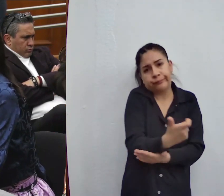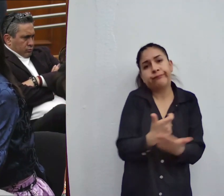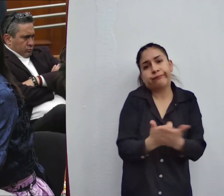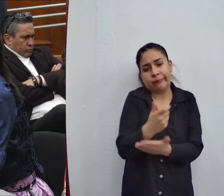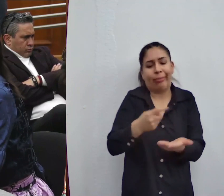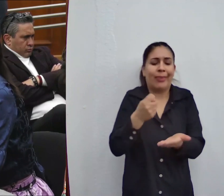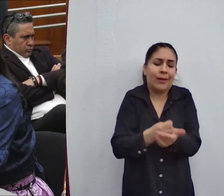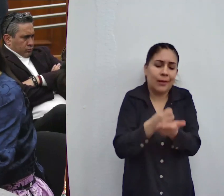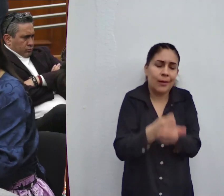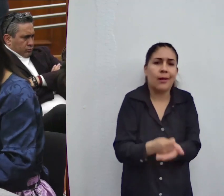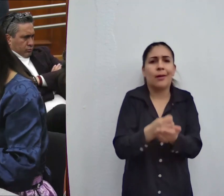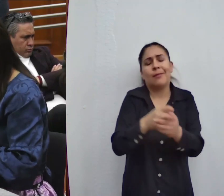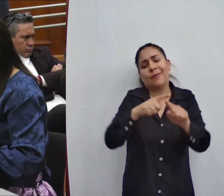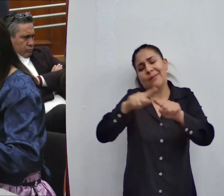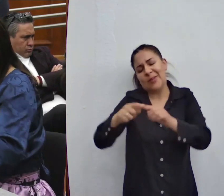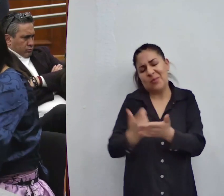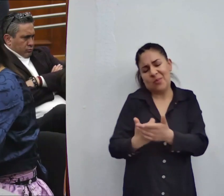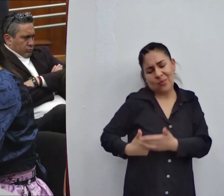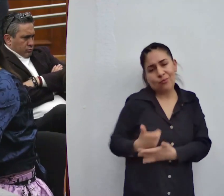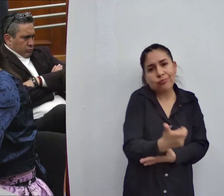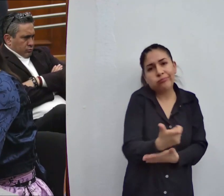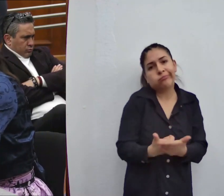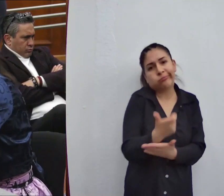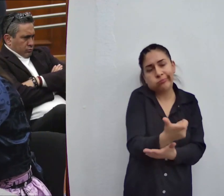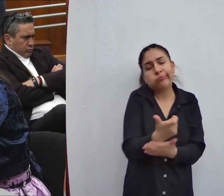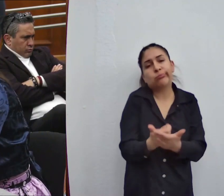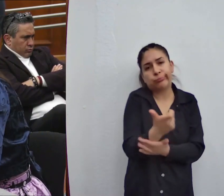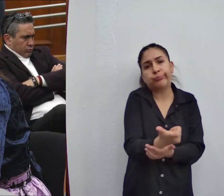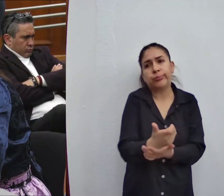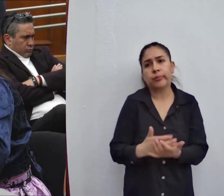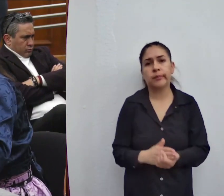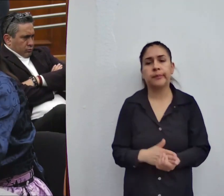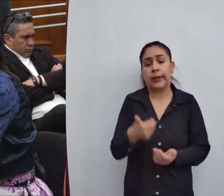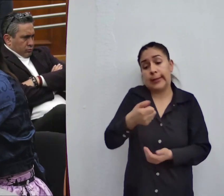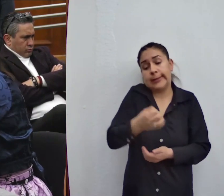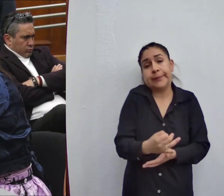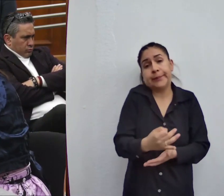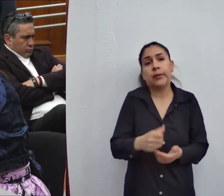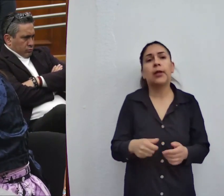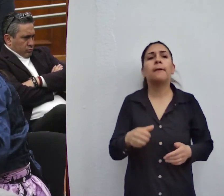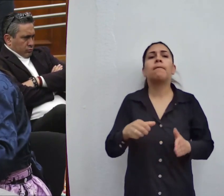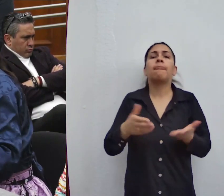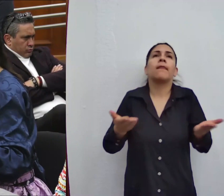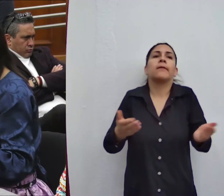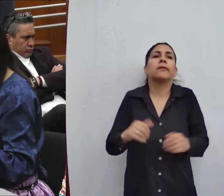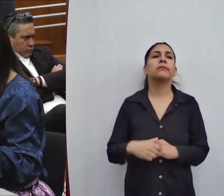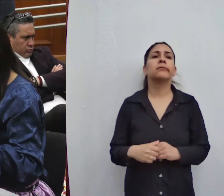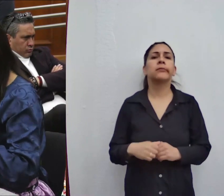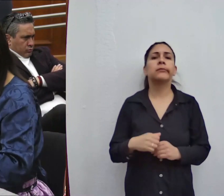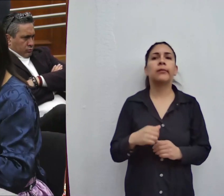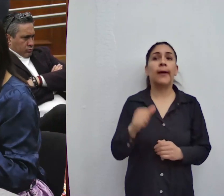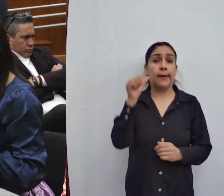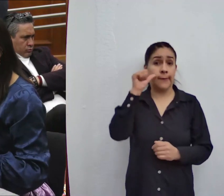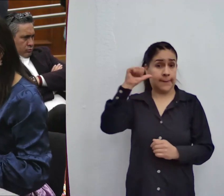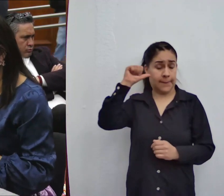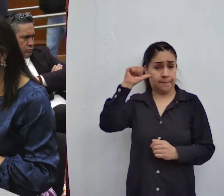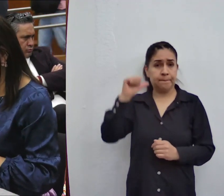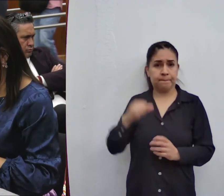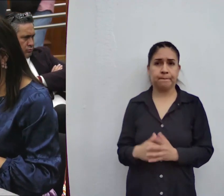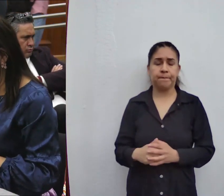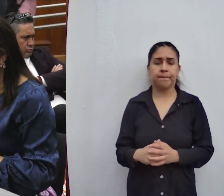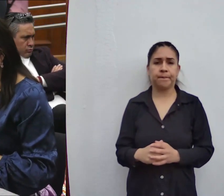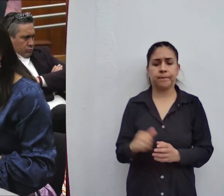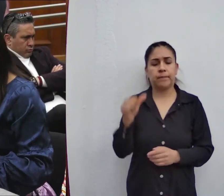¿qué se va a hacer con ellas? Y la otra, el día de ayer, retomando un poco lo que nos